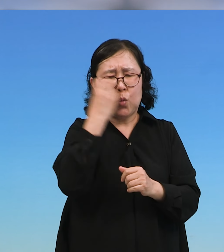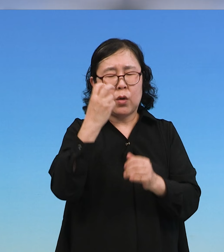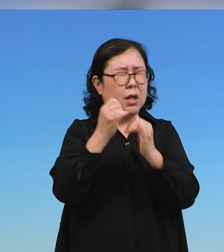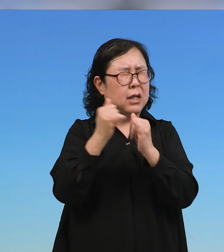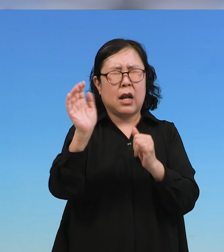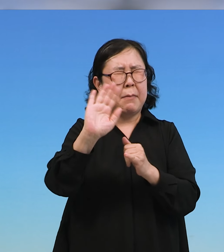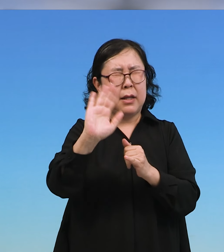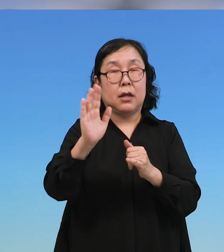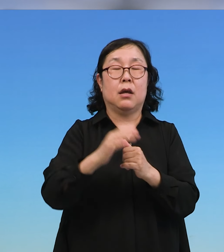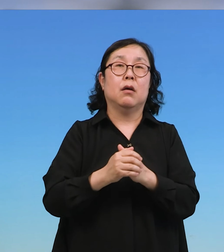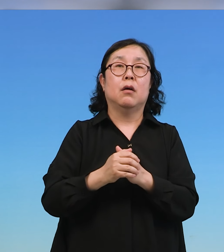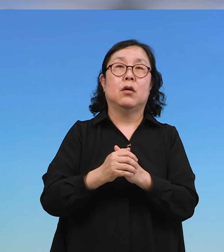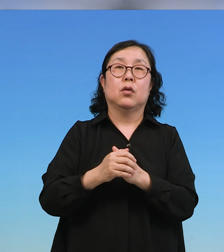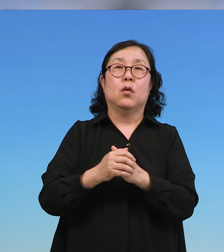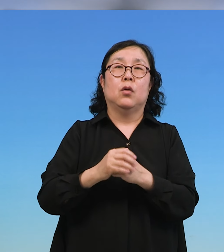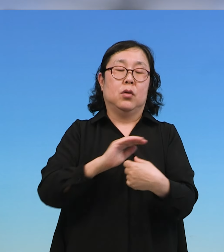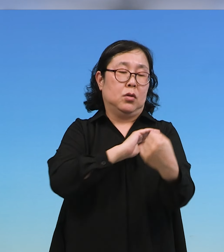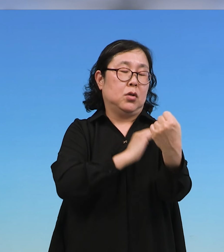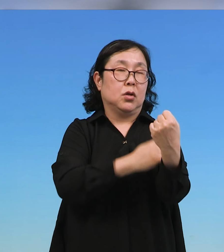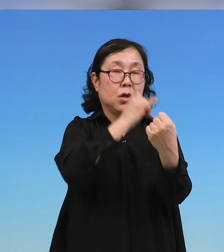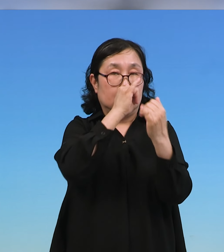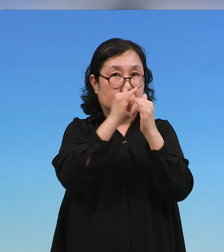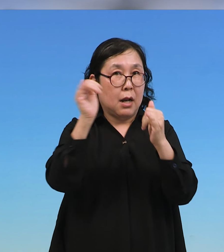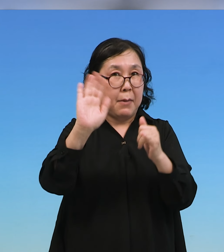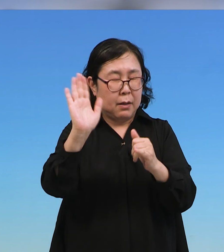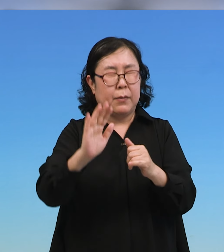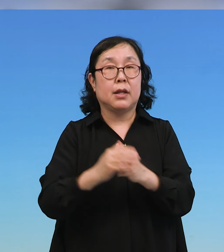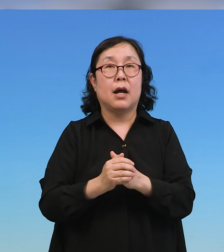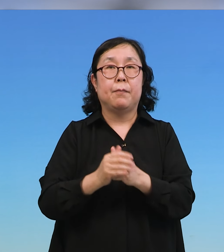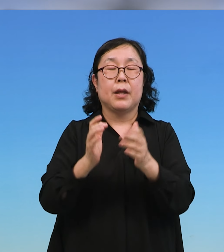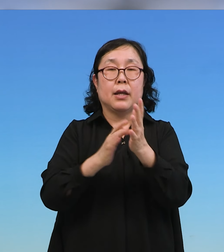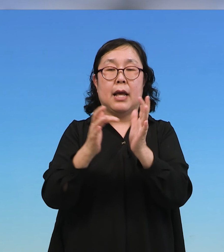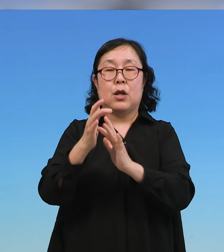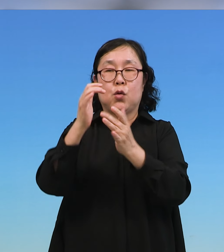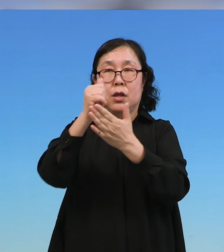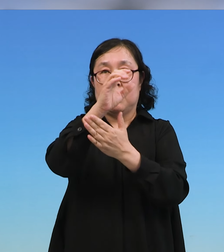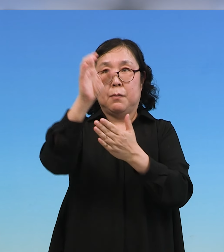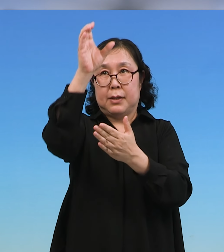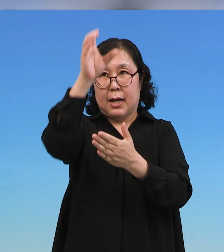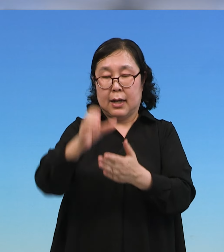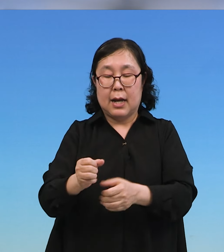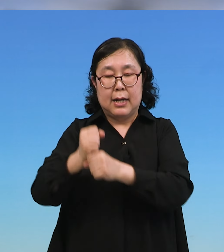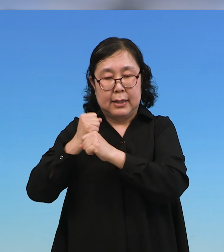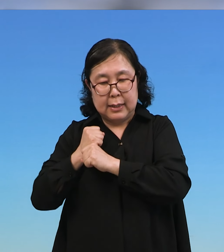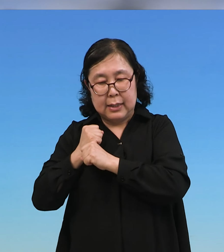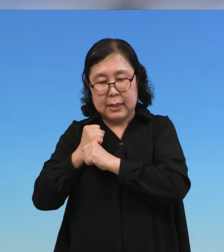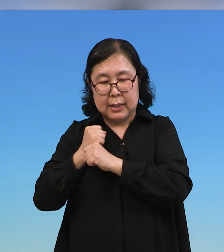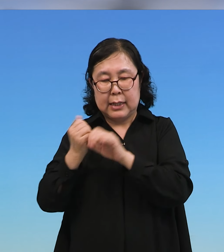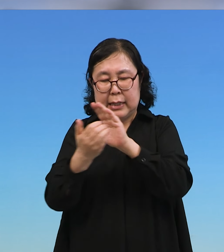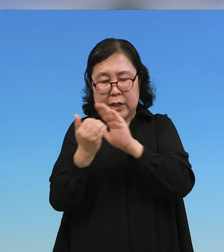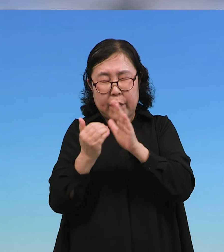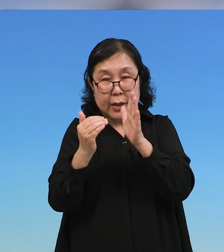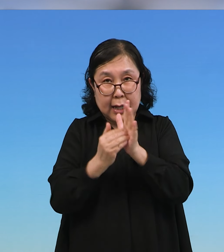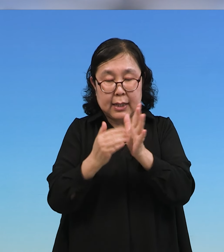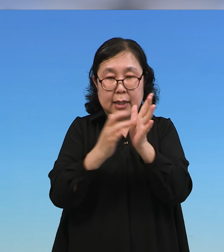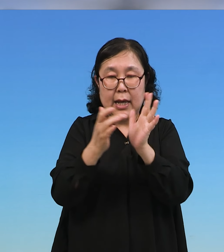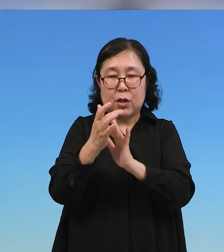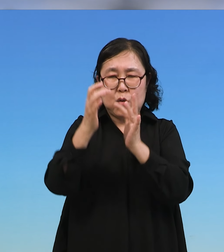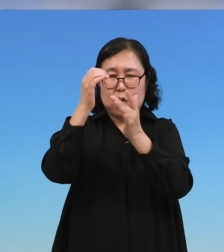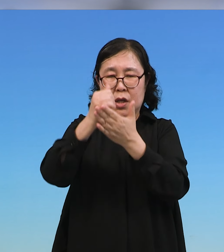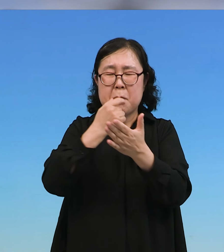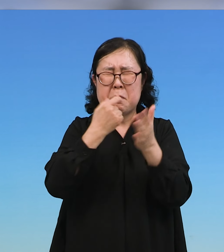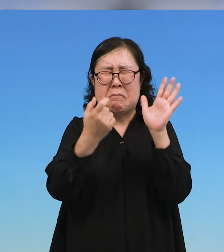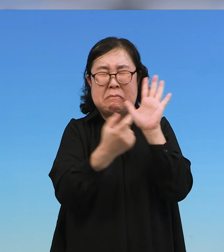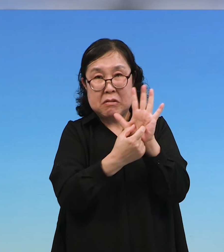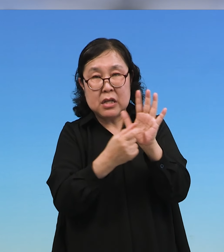또 여러분 다 아시지만 예수님 십자가 지실 때 그 직전까지 주님을 부인하고 배신하고 뭐